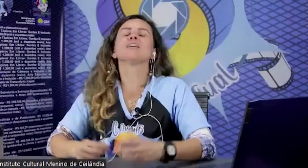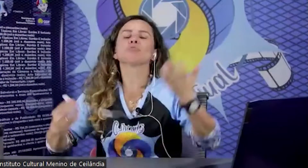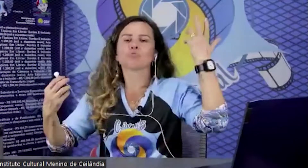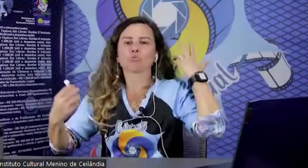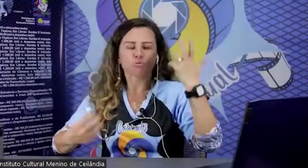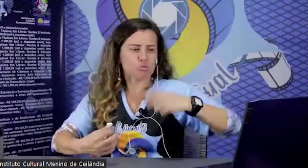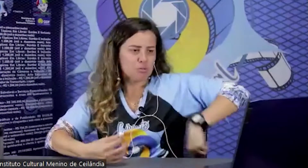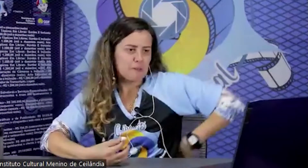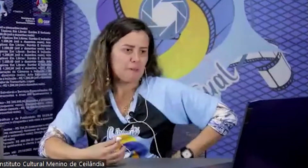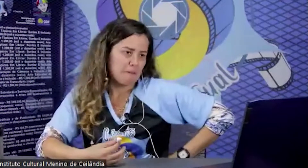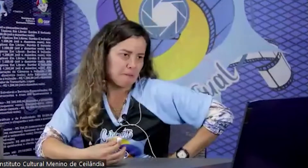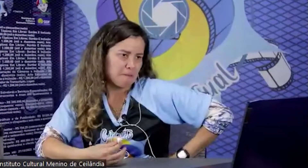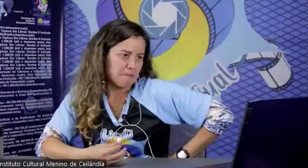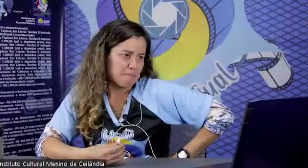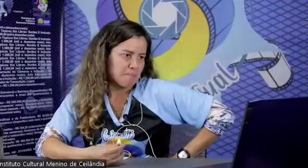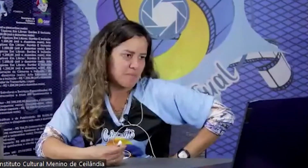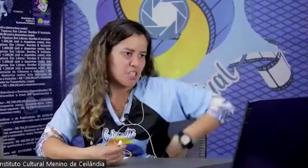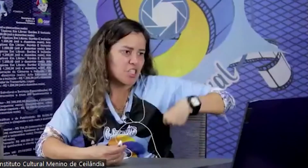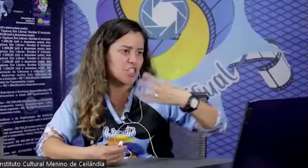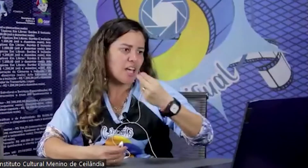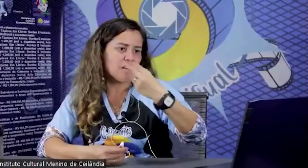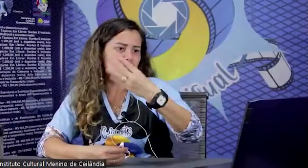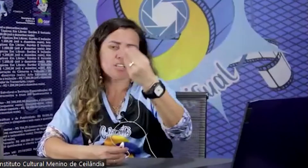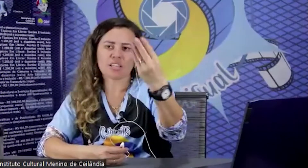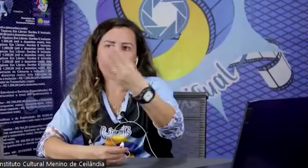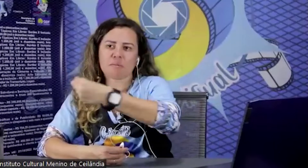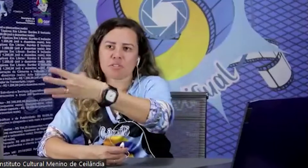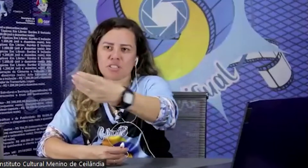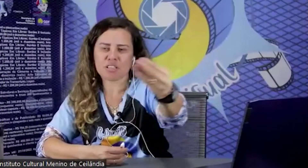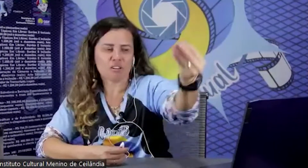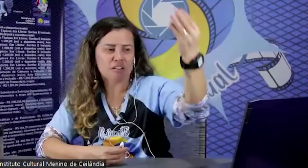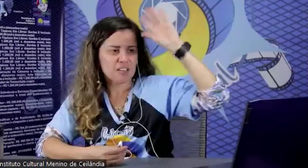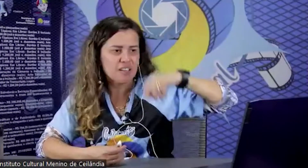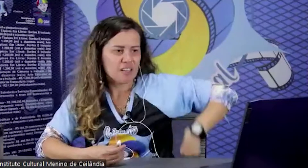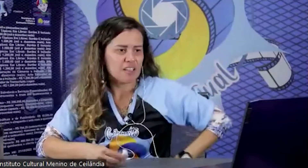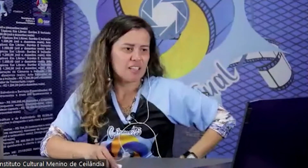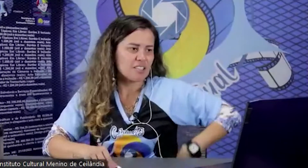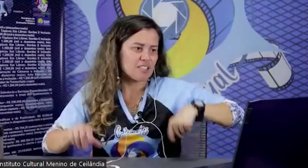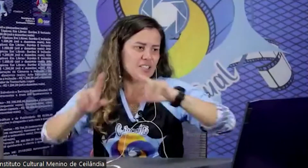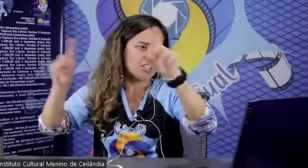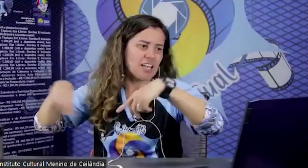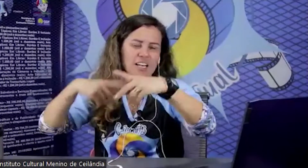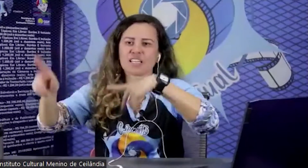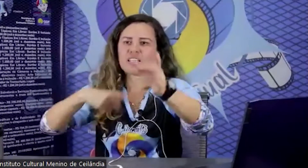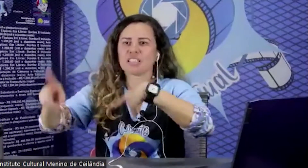o surdo? Tá cheio de intérpretes aí, ó. Nas janelinhas,